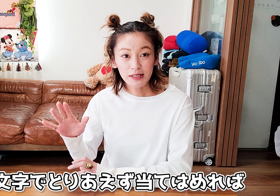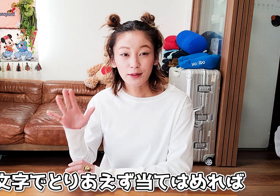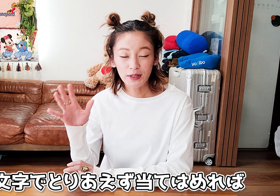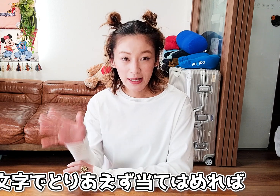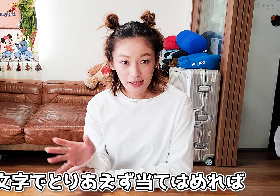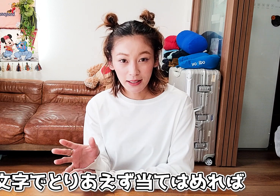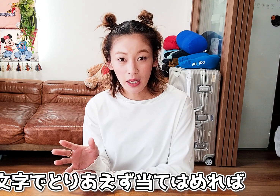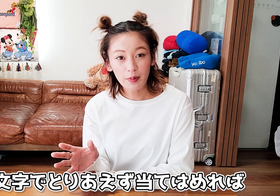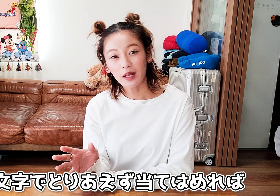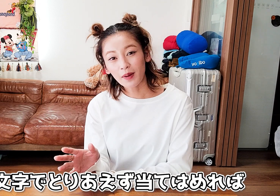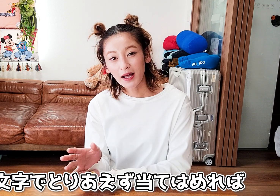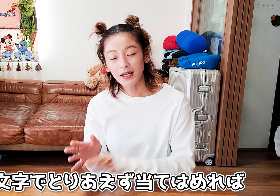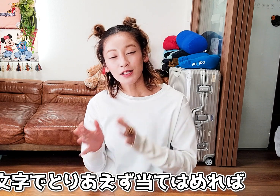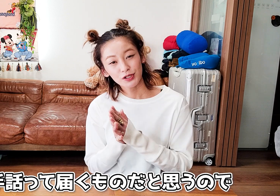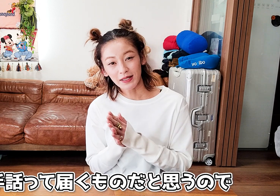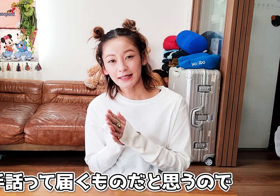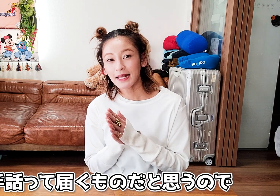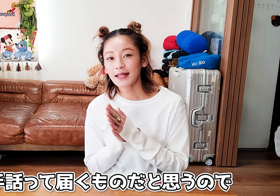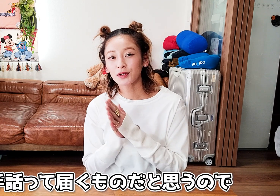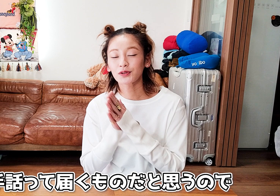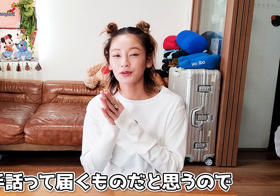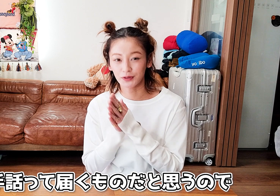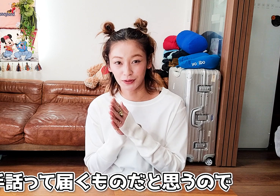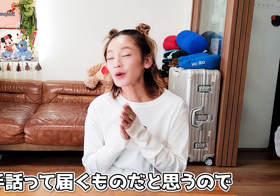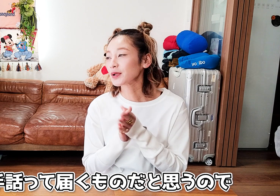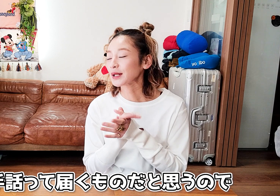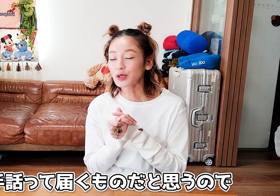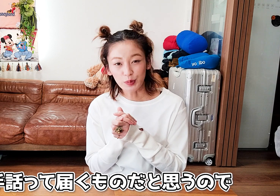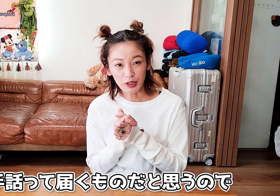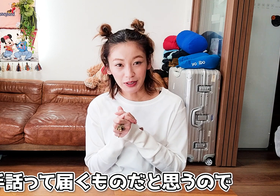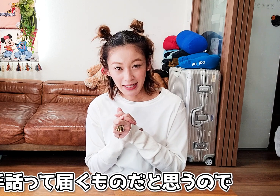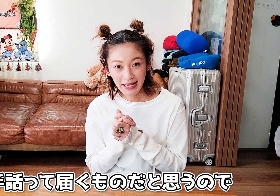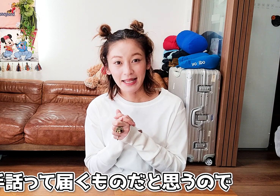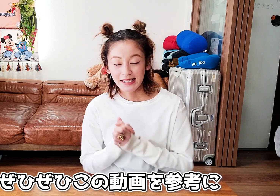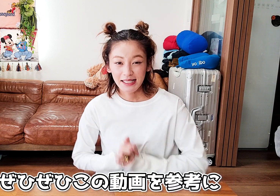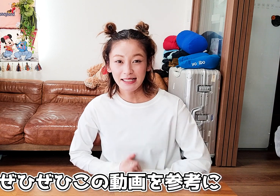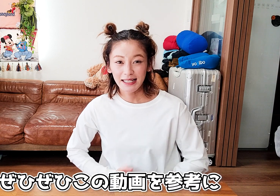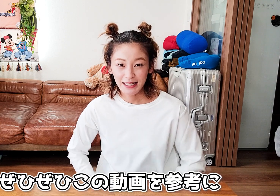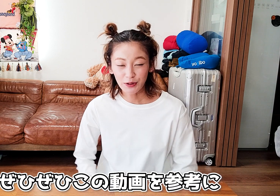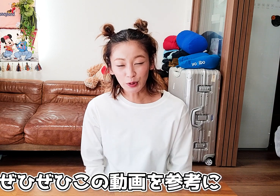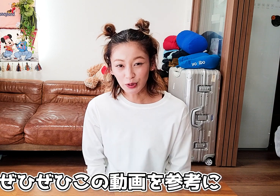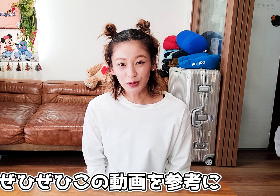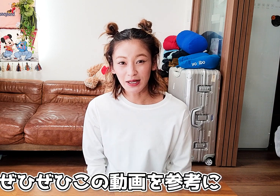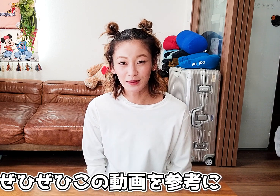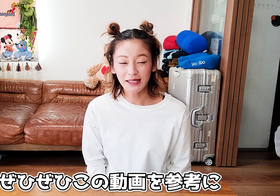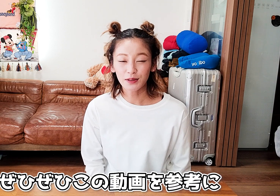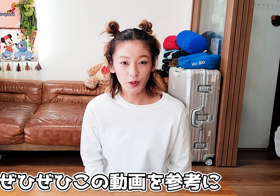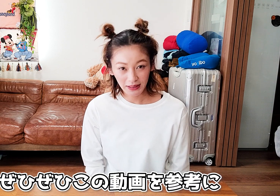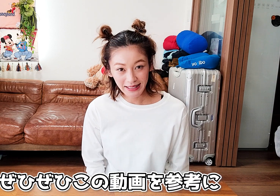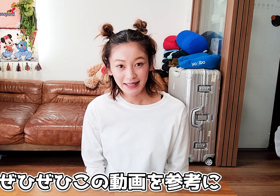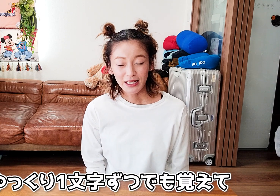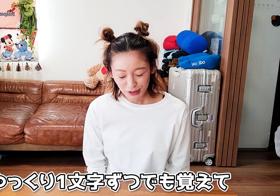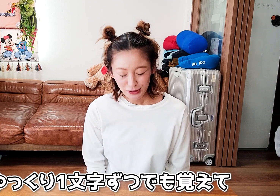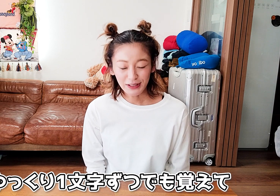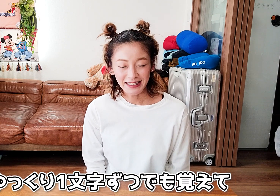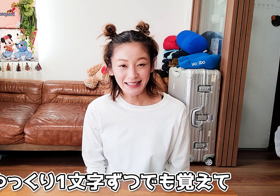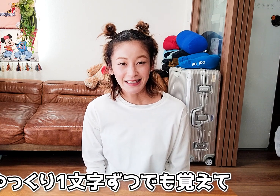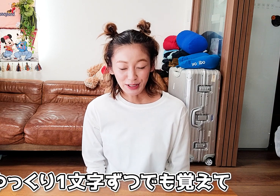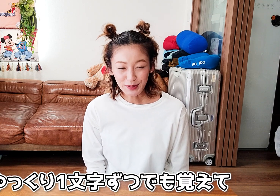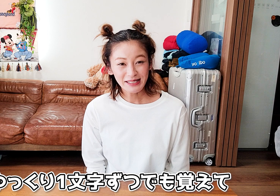でとりあえず当てはめれば手話って届くものだと思うので、ぜひぜひこの動画を参考にゆっくり一文字